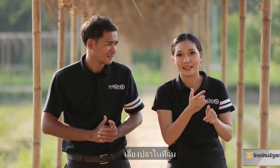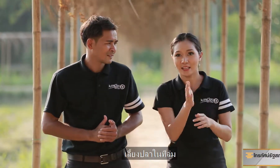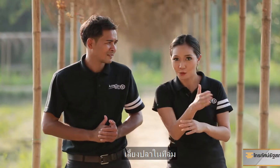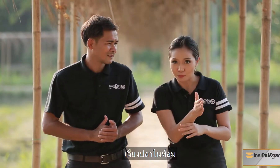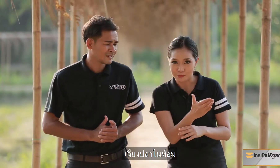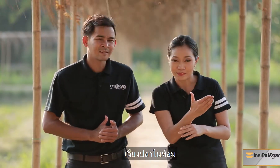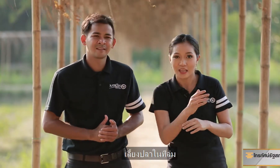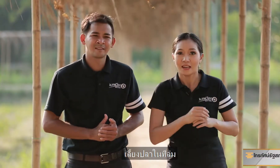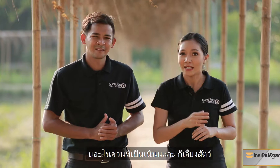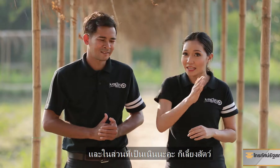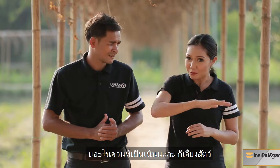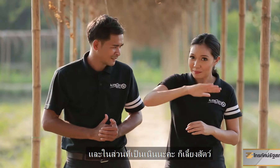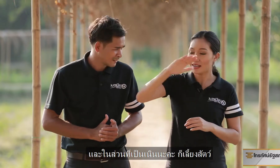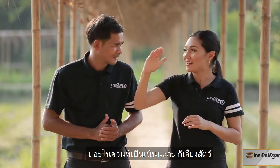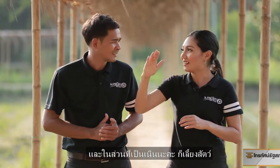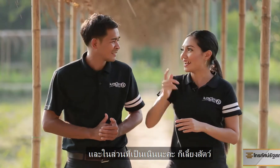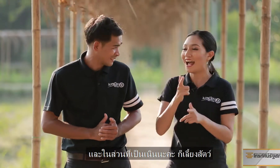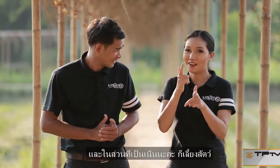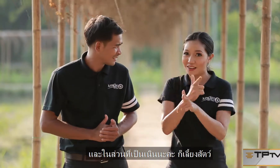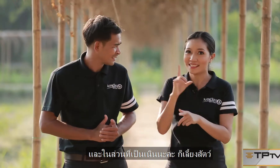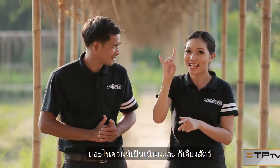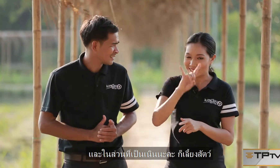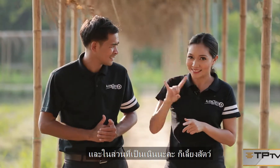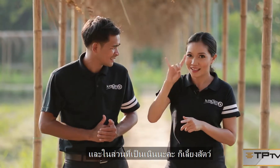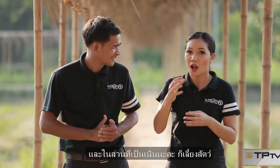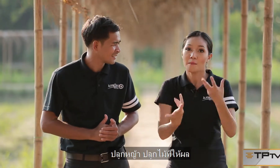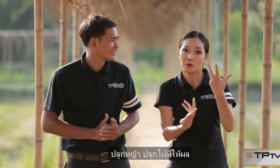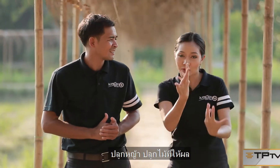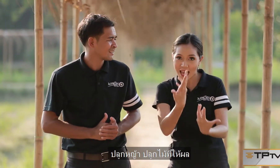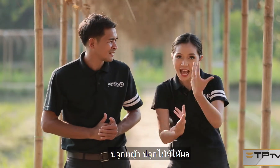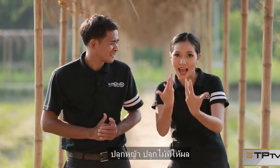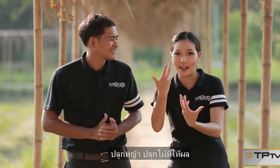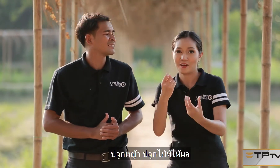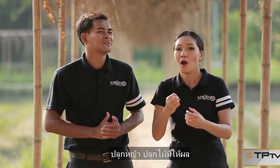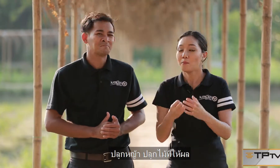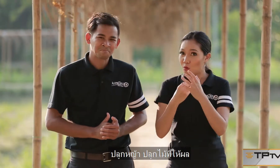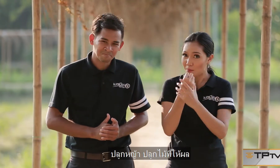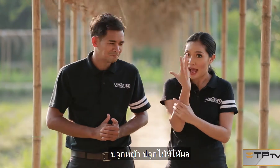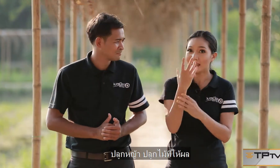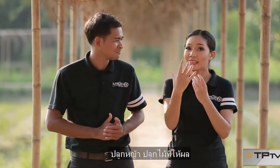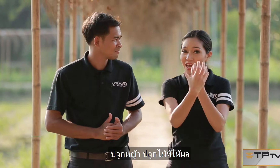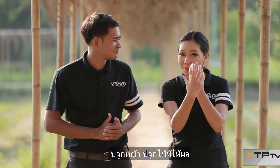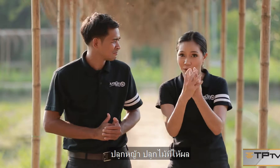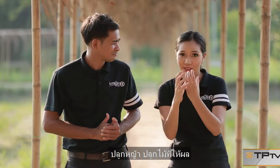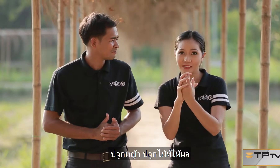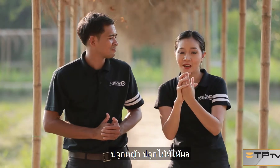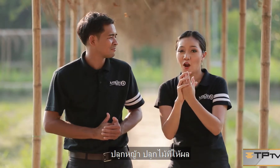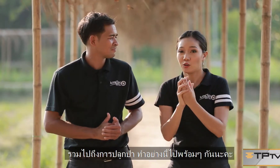ที่ลุ่มและในส่วนที่เป็นเนินนะคะก็เลี้ยงสัตว์ปลูกหญ้าปลูกไม้ที่ให้ผลรวมไ